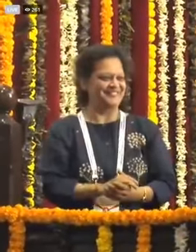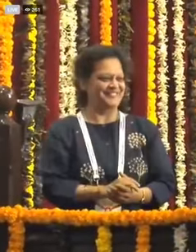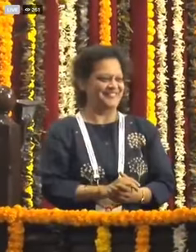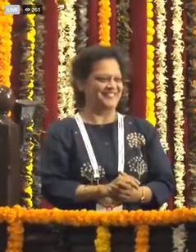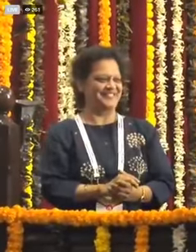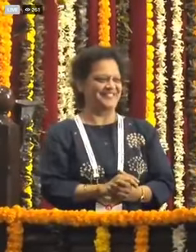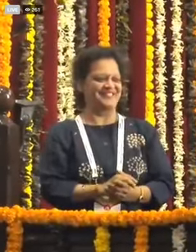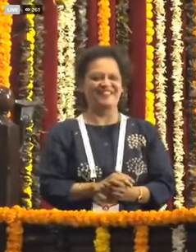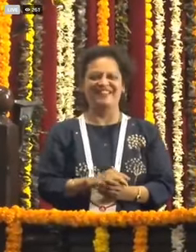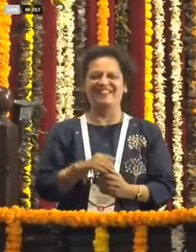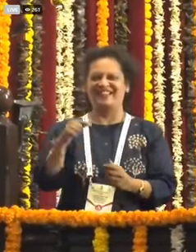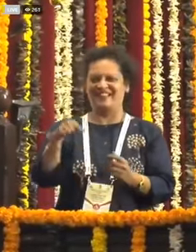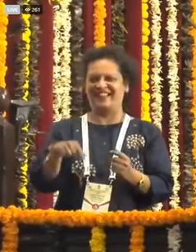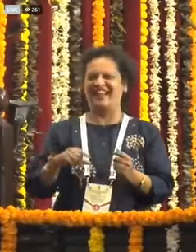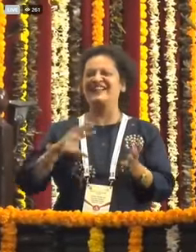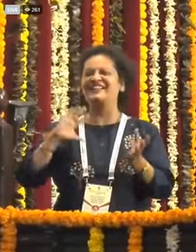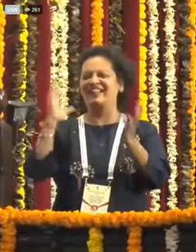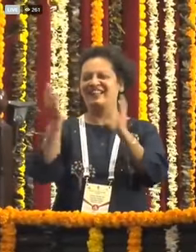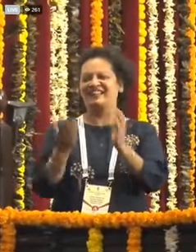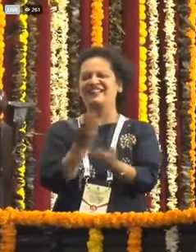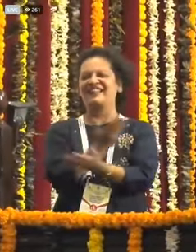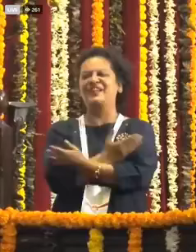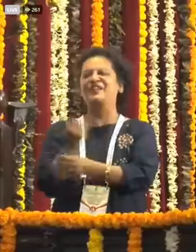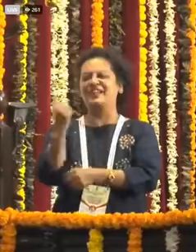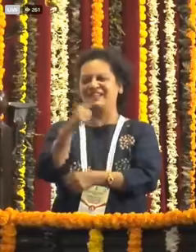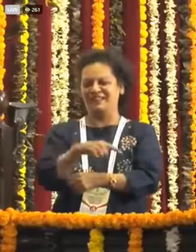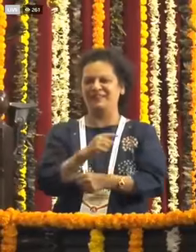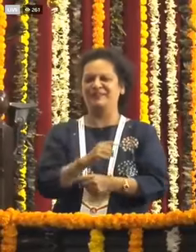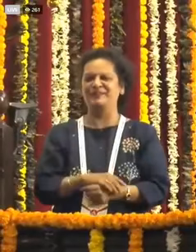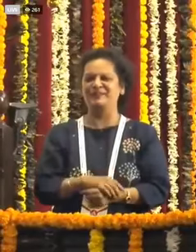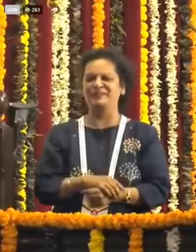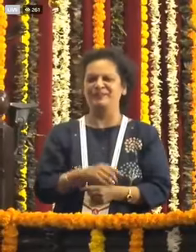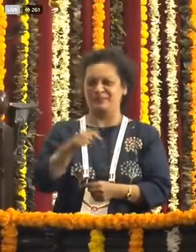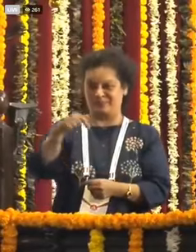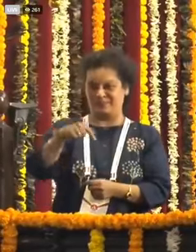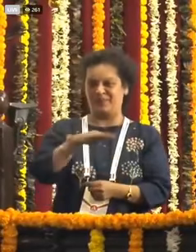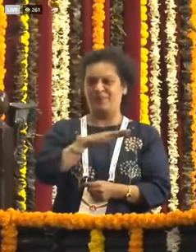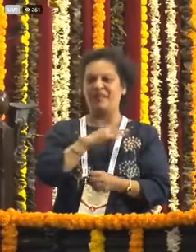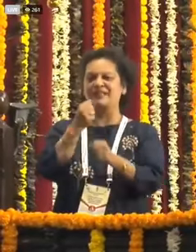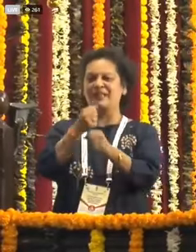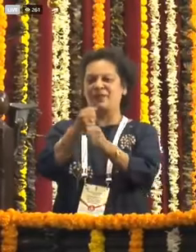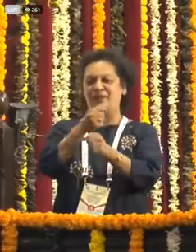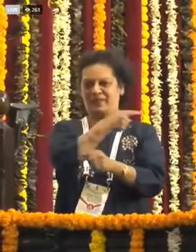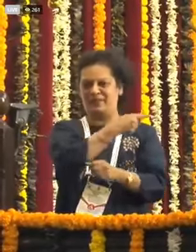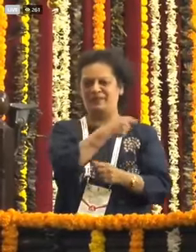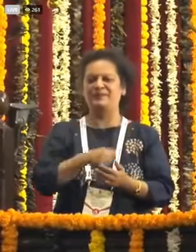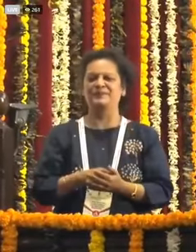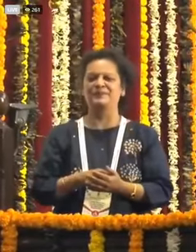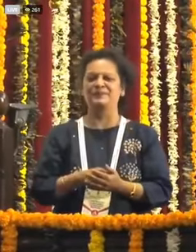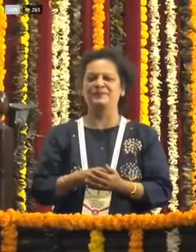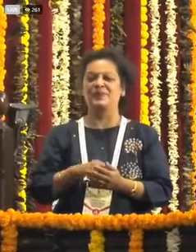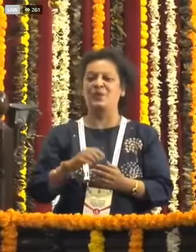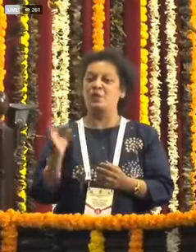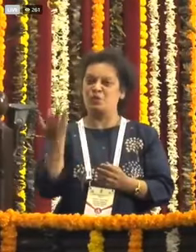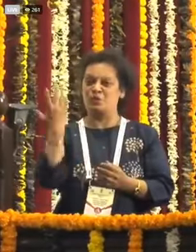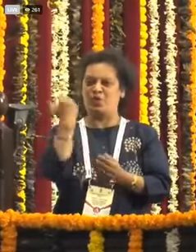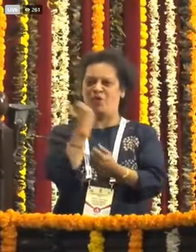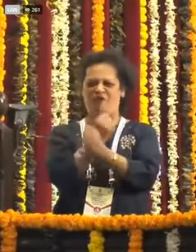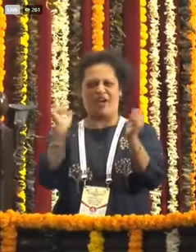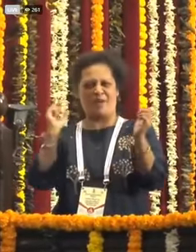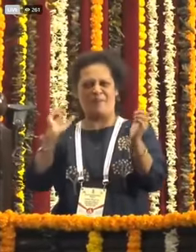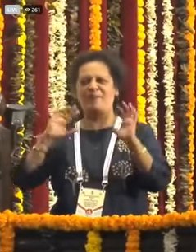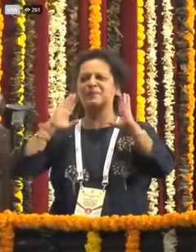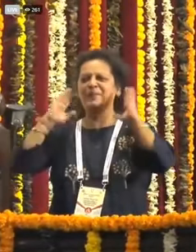आज दिव्यांग आंतरराष्ट्रीय दिव्यांग दिनानिमित्त या राज्य सरकारने दिव्यांग स्वतंत्र दिव्यांग